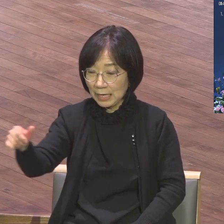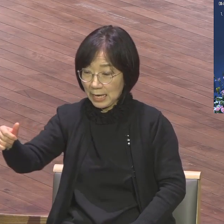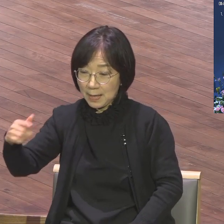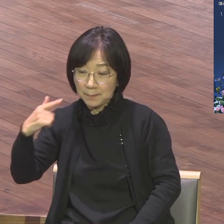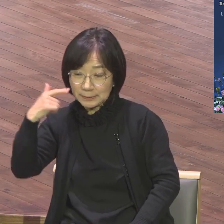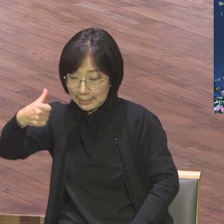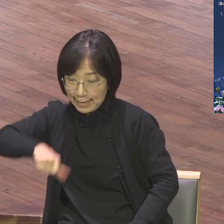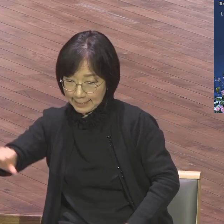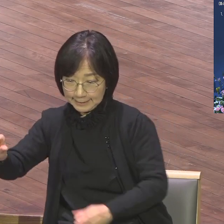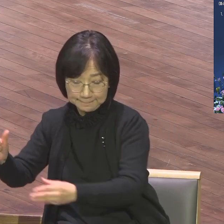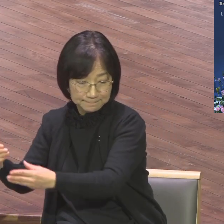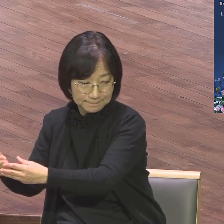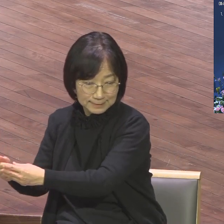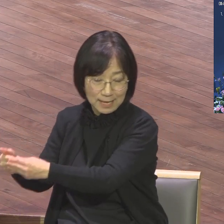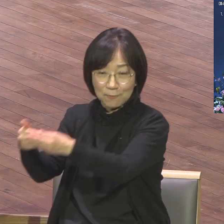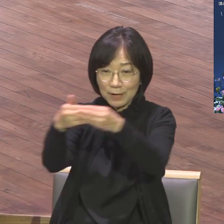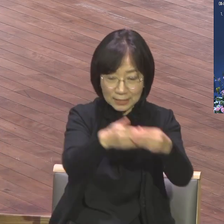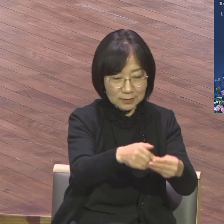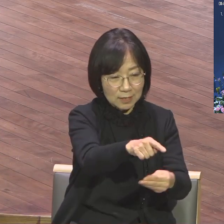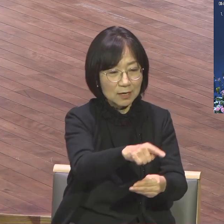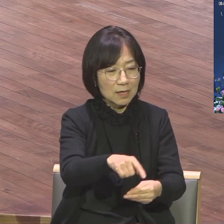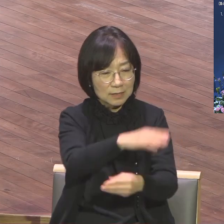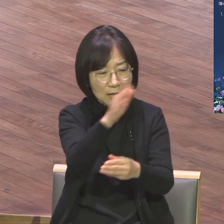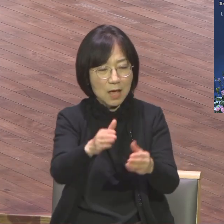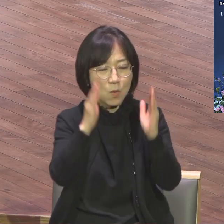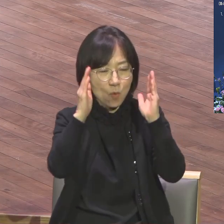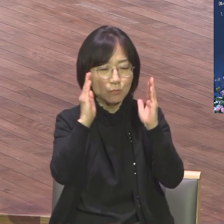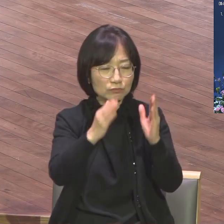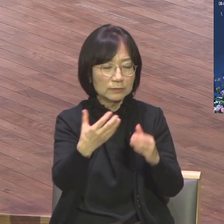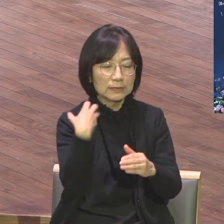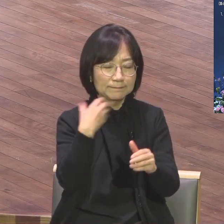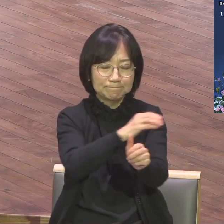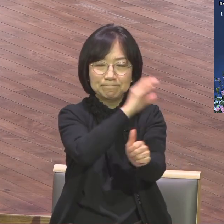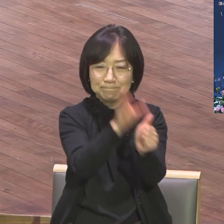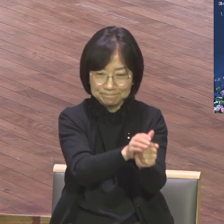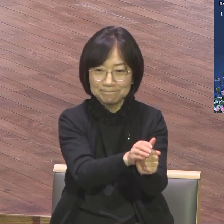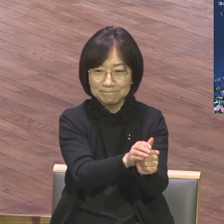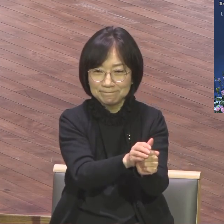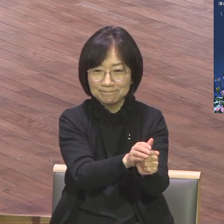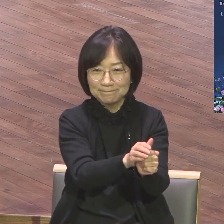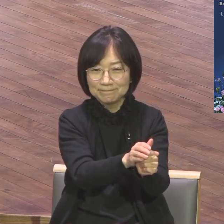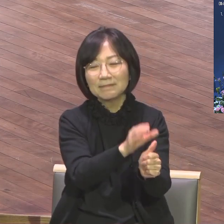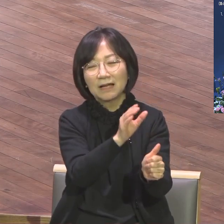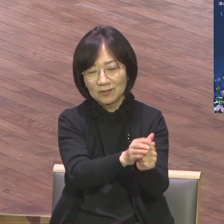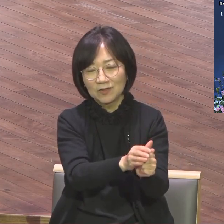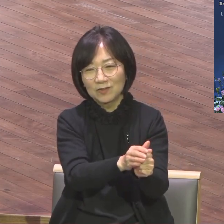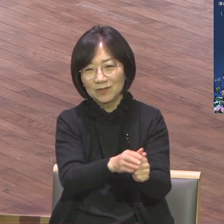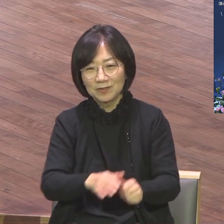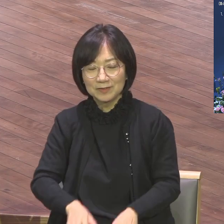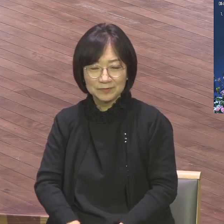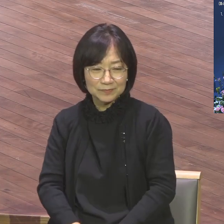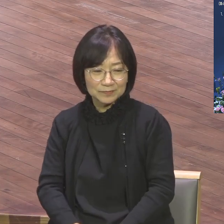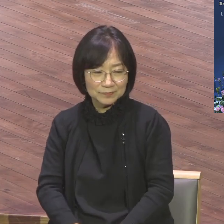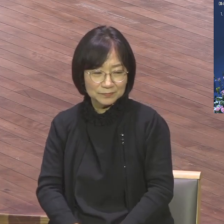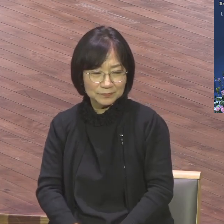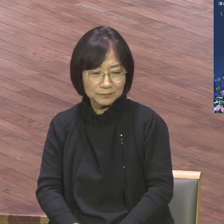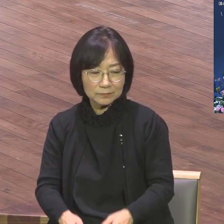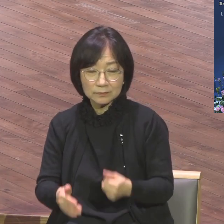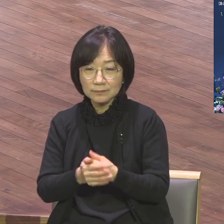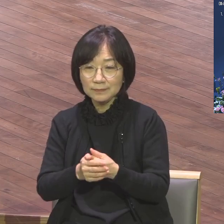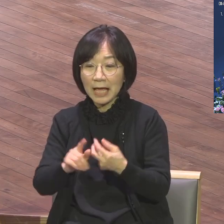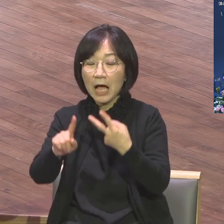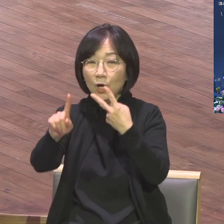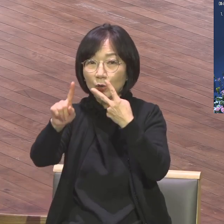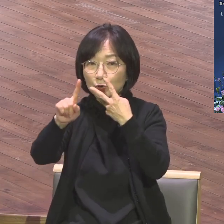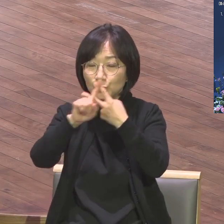책임지고 네가 데려가고 데려가고 네가 다 해라 생활비를 다 줘버린 거요. 그러니까